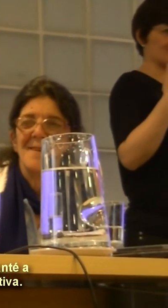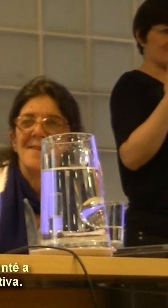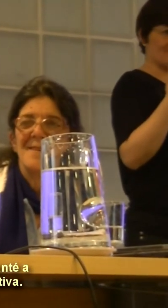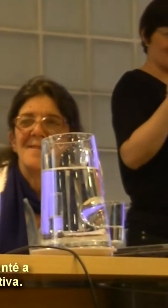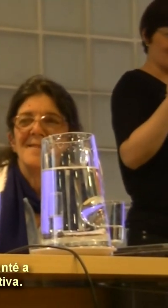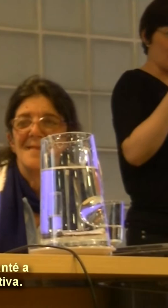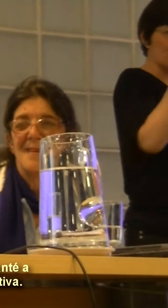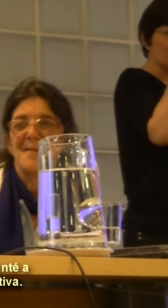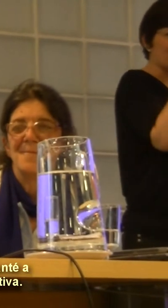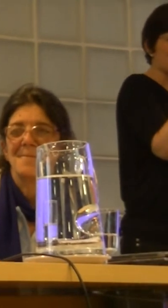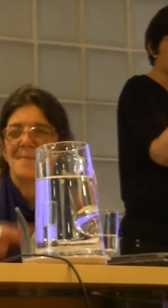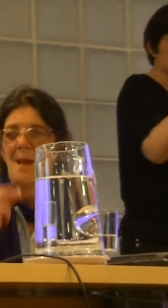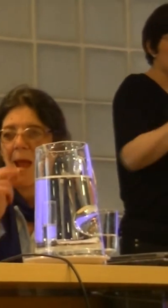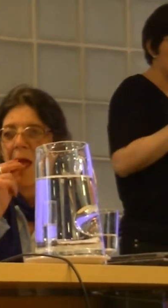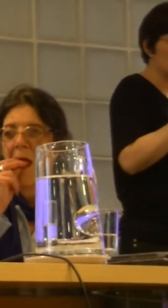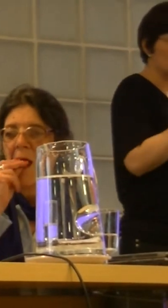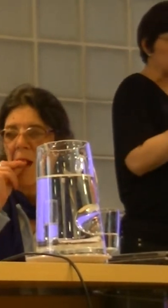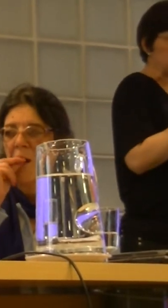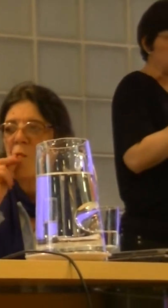de privación auditiva.